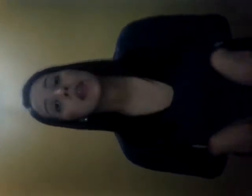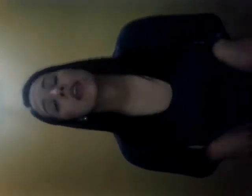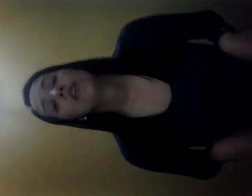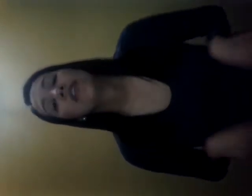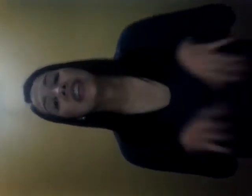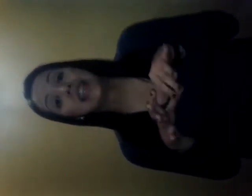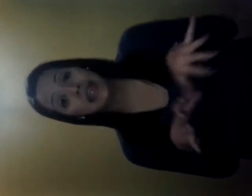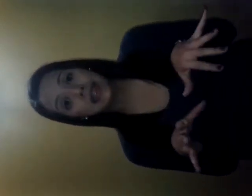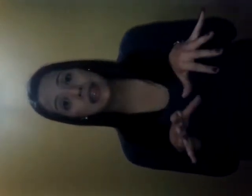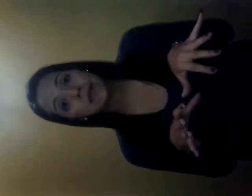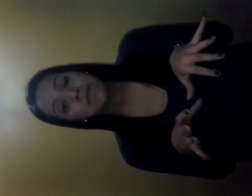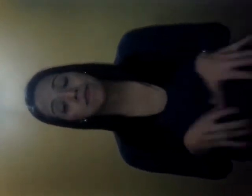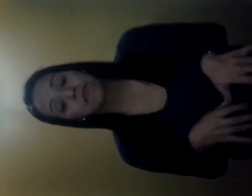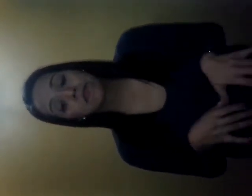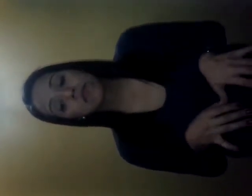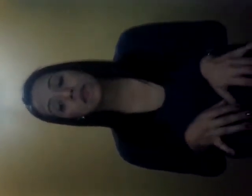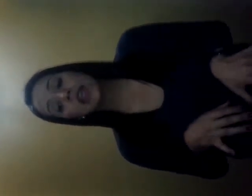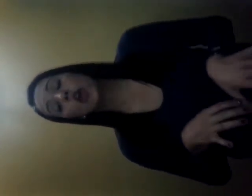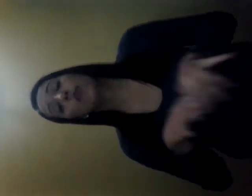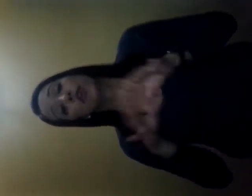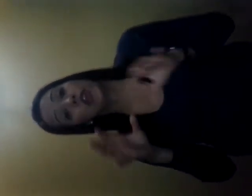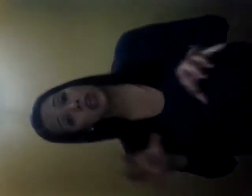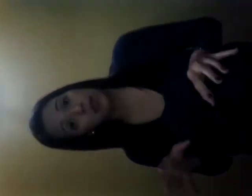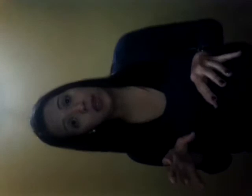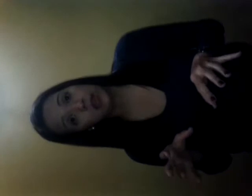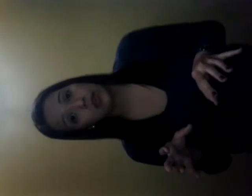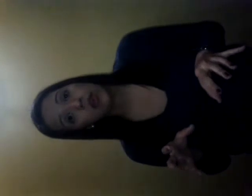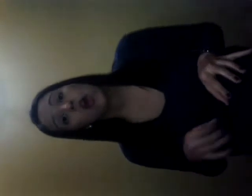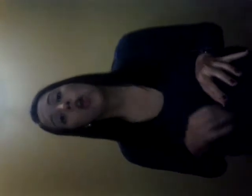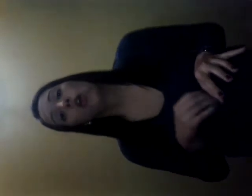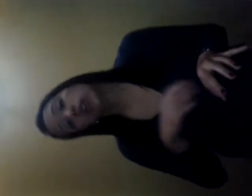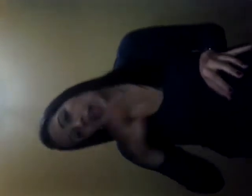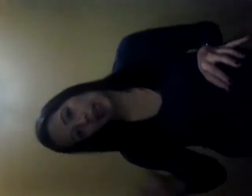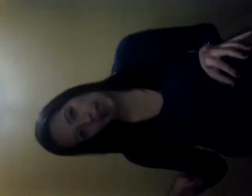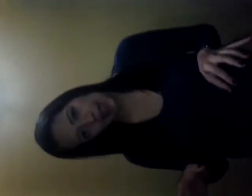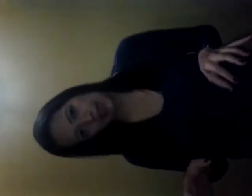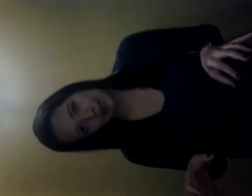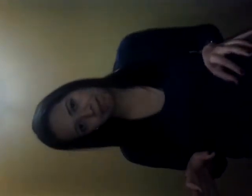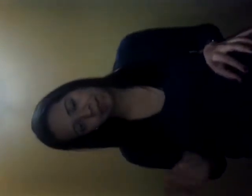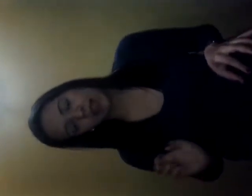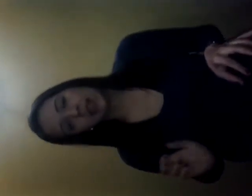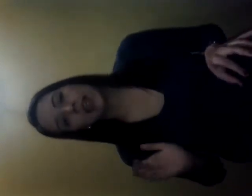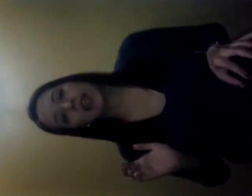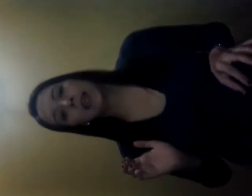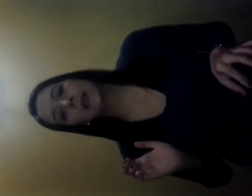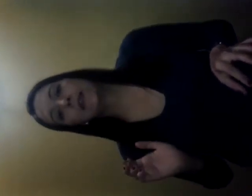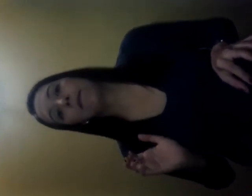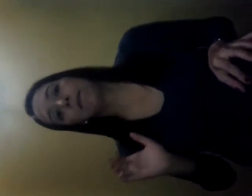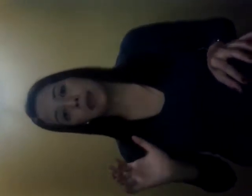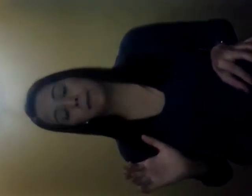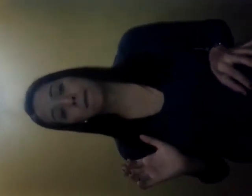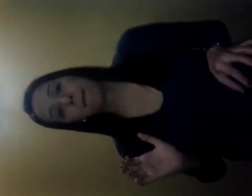Facilita los procedimientos o técnicas. También sirve para